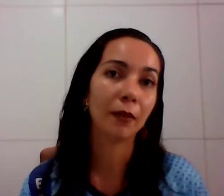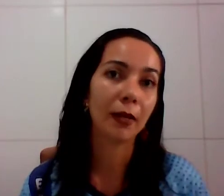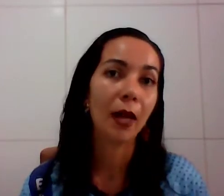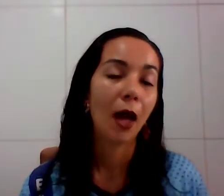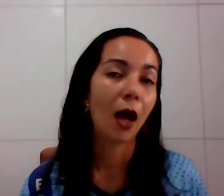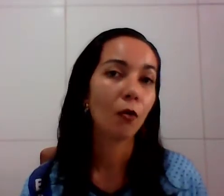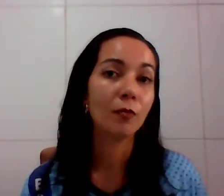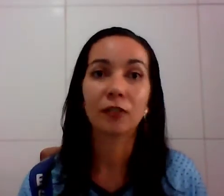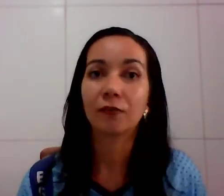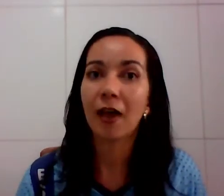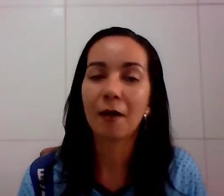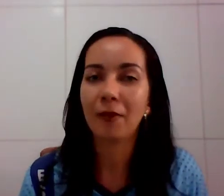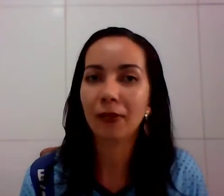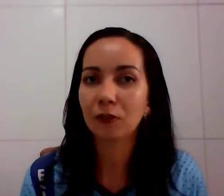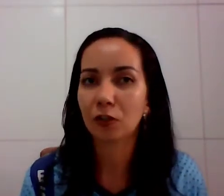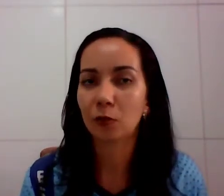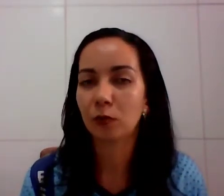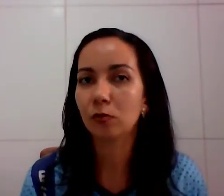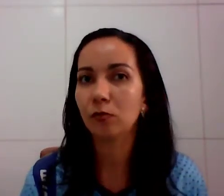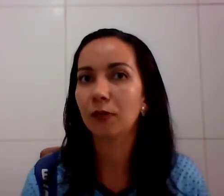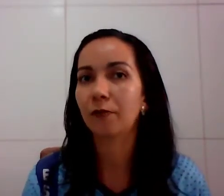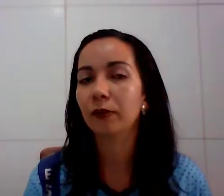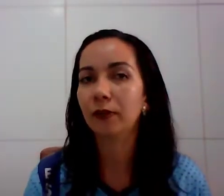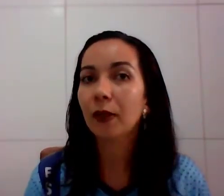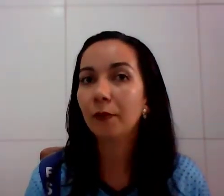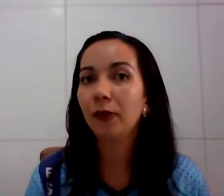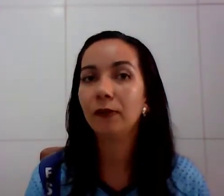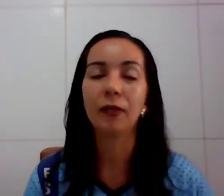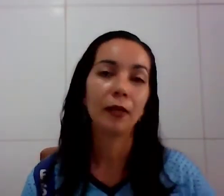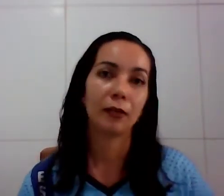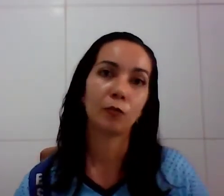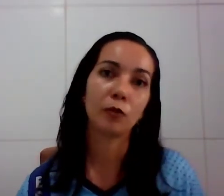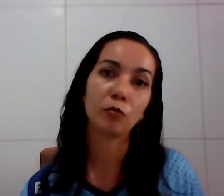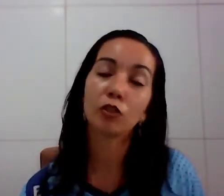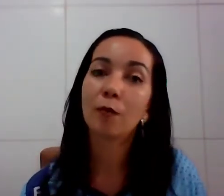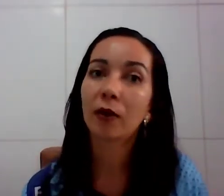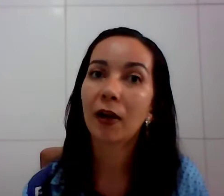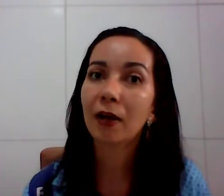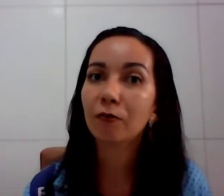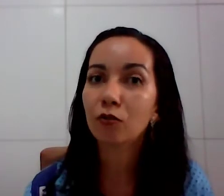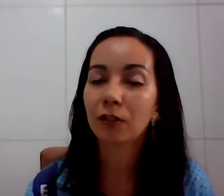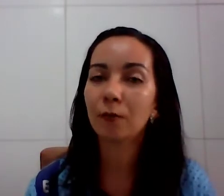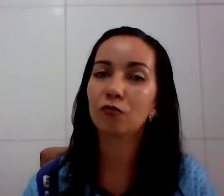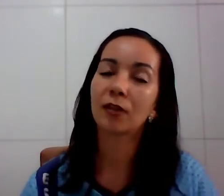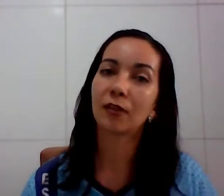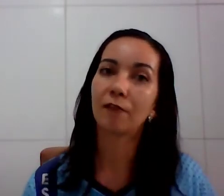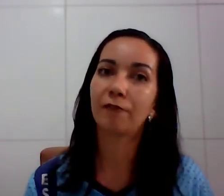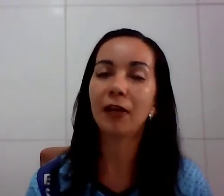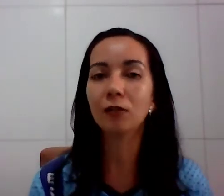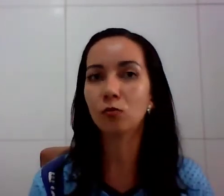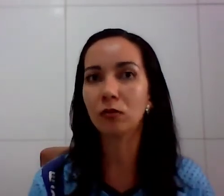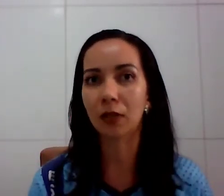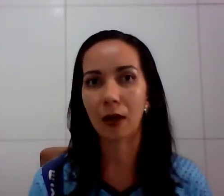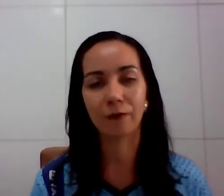também algumas ferramentas que as pessoas usavam antigamente, que as pessoas que moravam nos tempos das cavernas usavam.